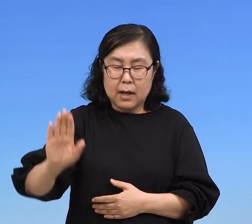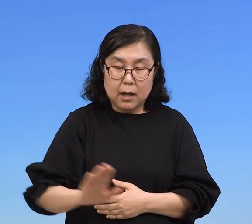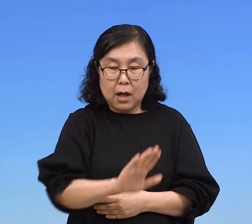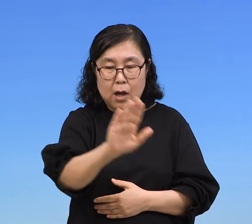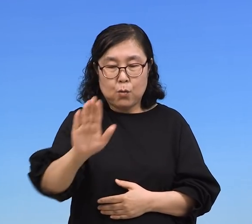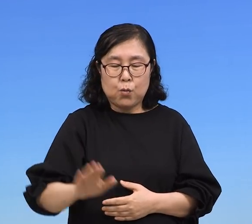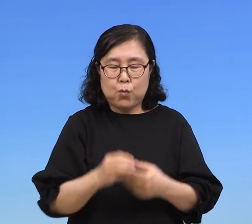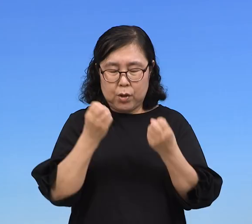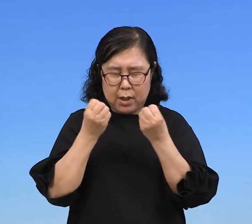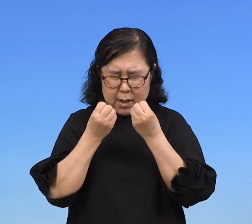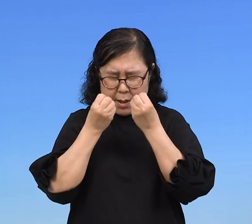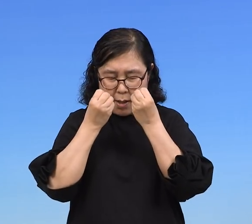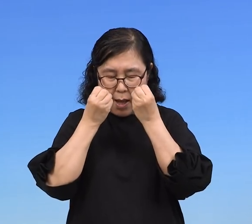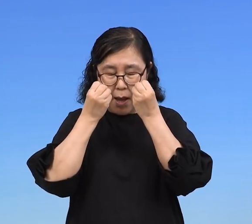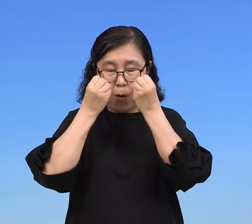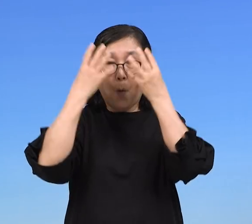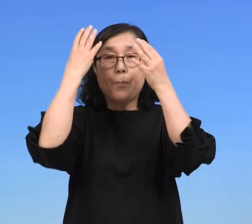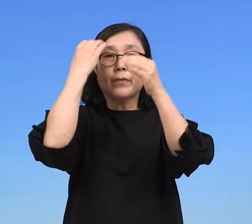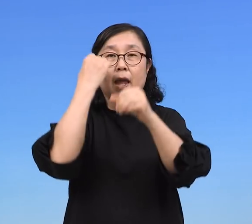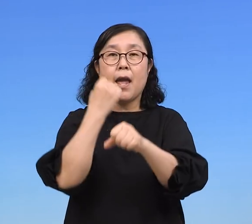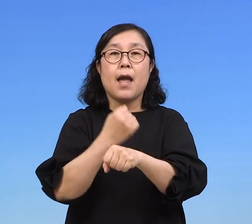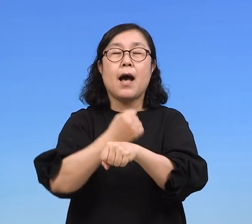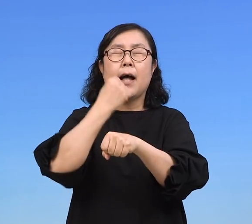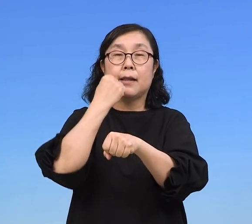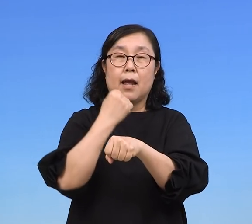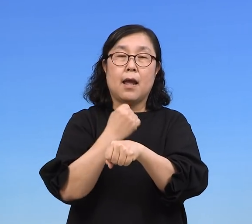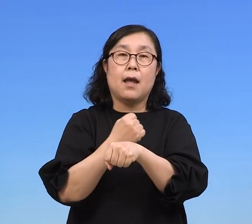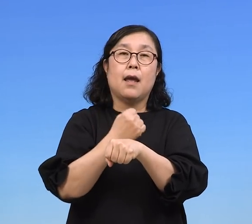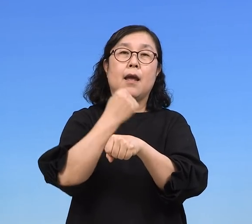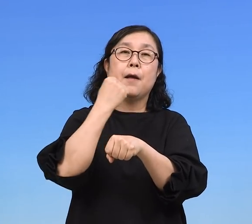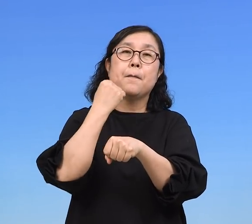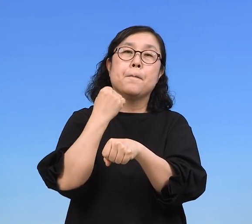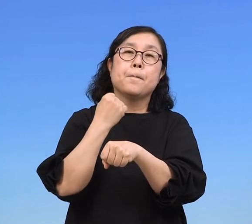십자가 우릴 새롭게 하리.